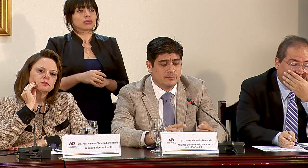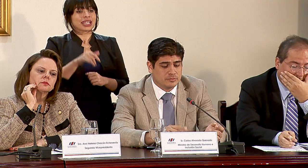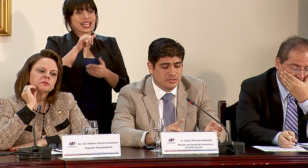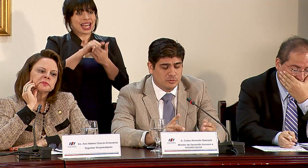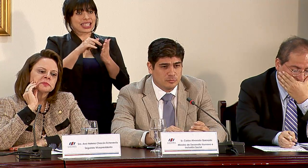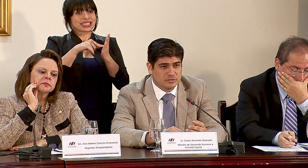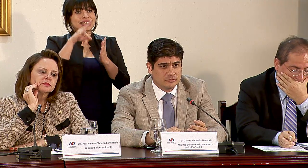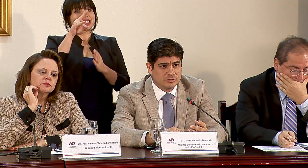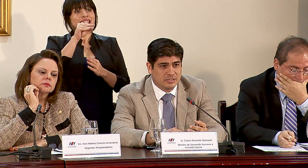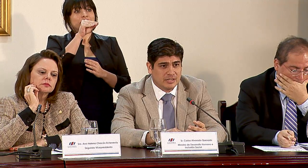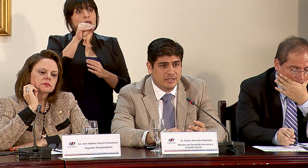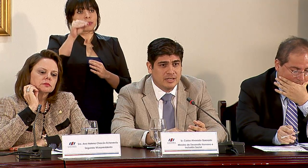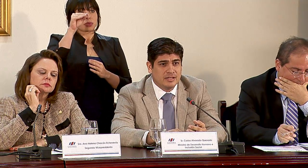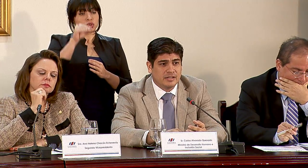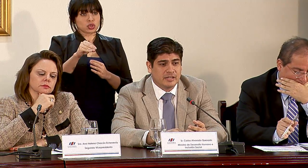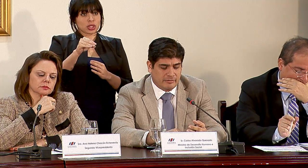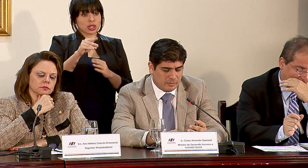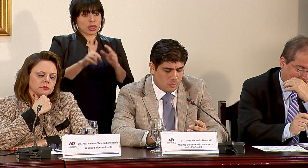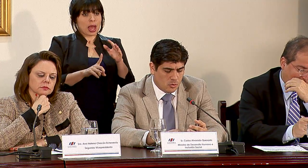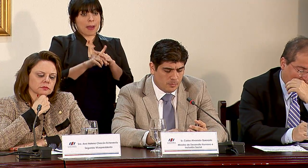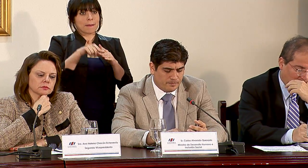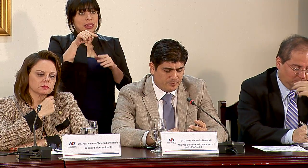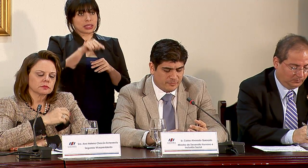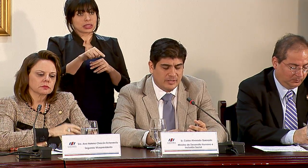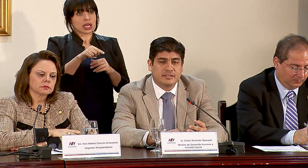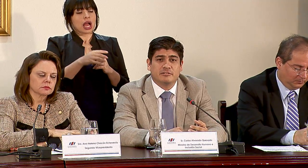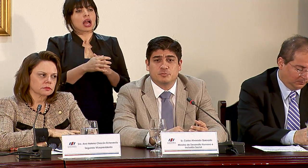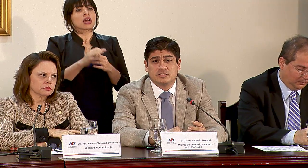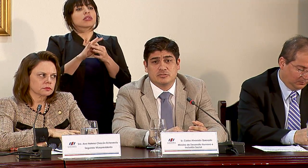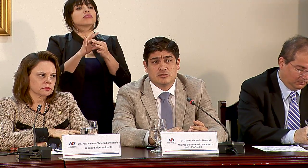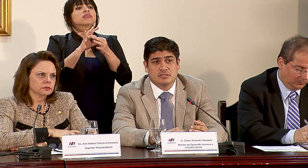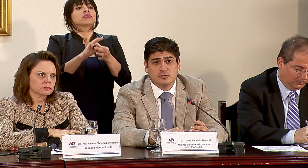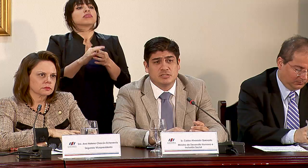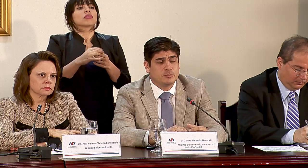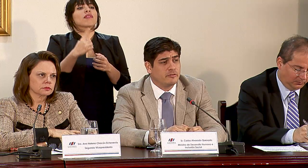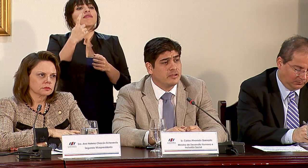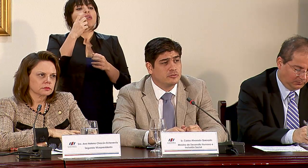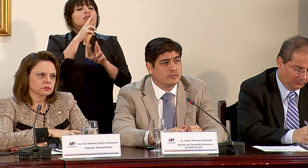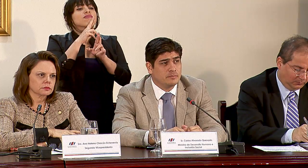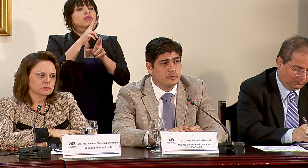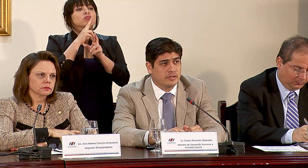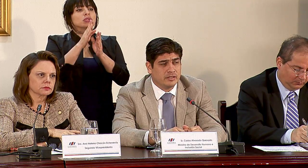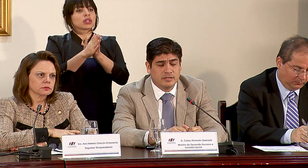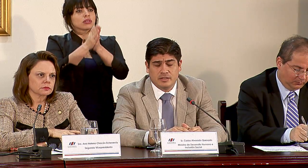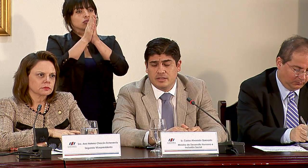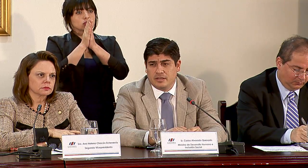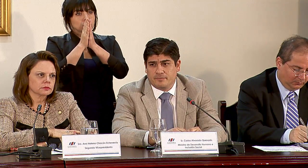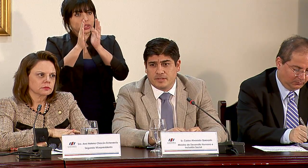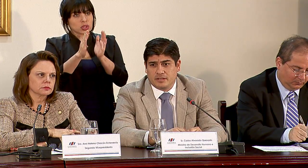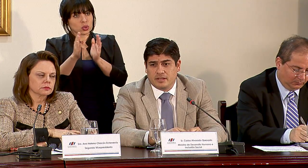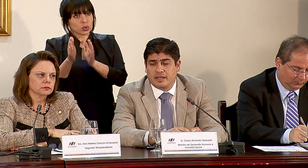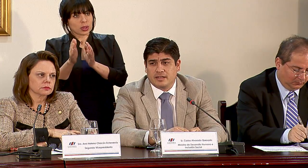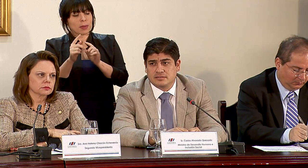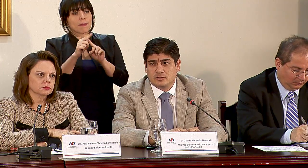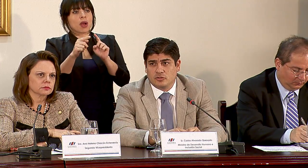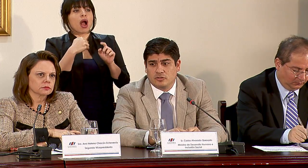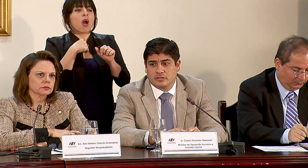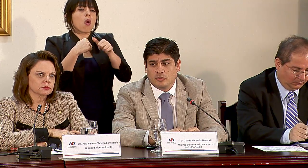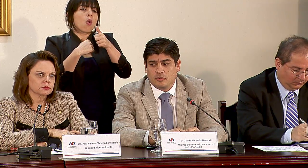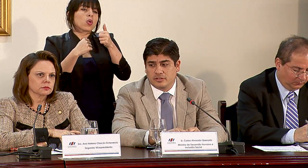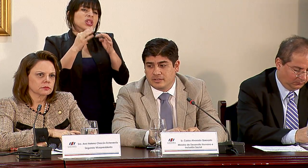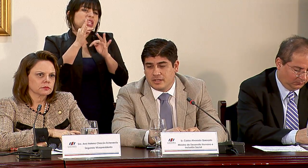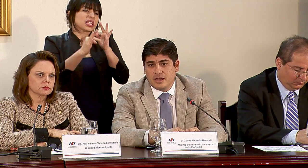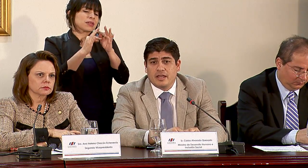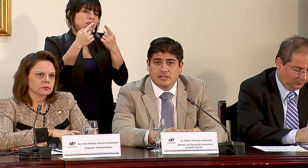el 70%, como se consigna ahí, tenía que ver con falta de respuesta a solicitudes, pero había otro tipo de quejas de